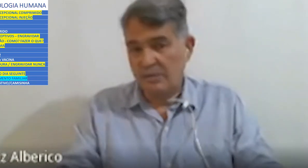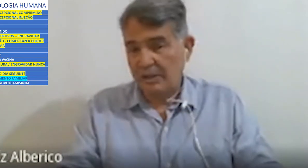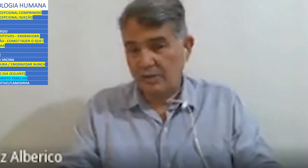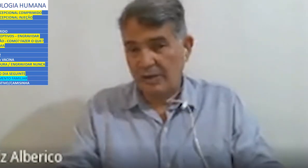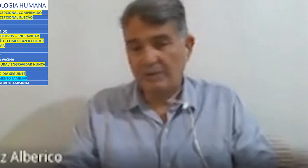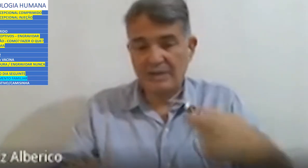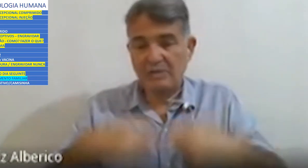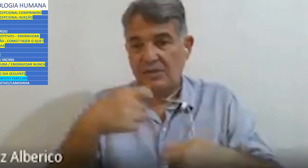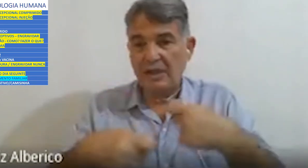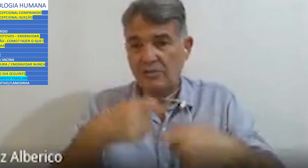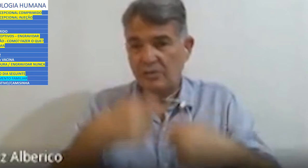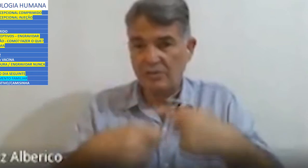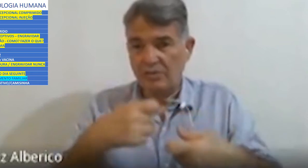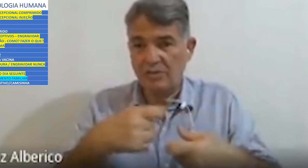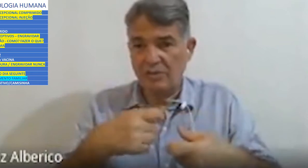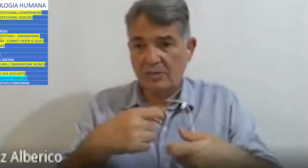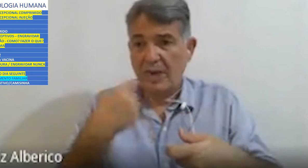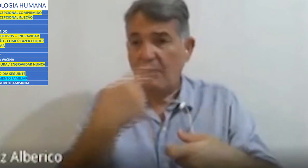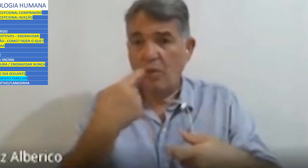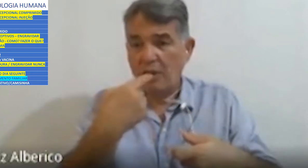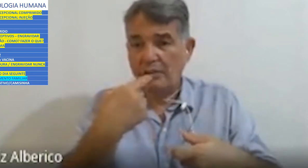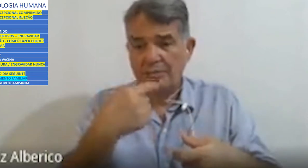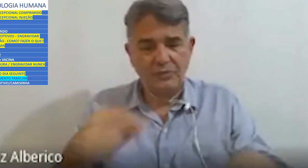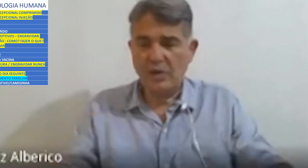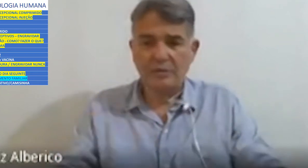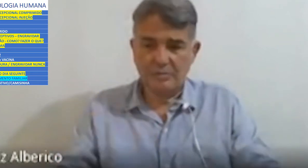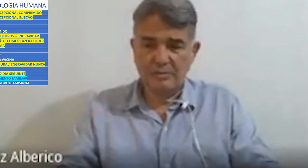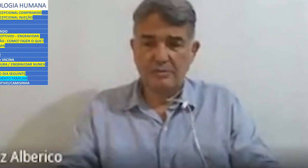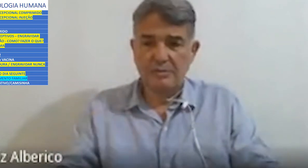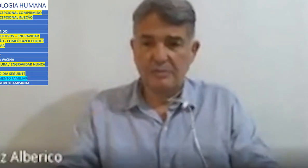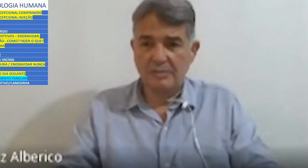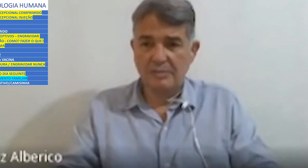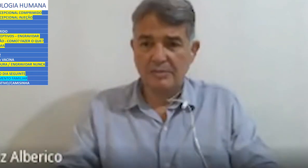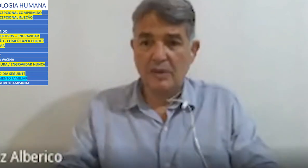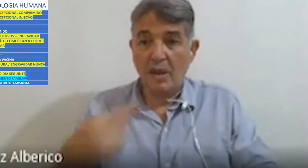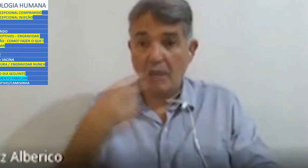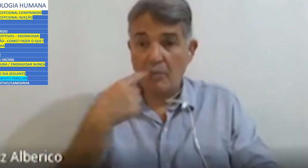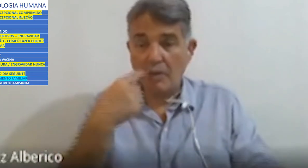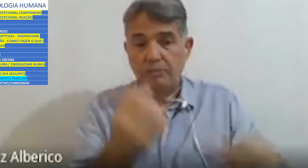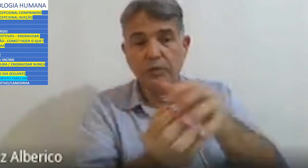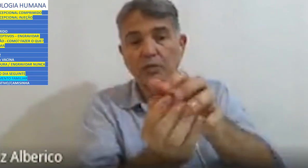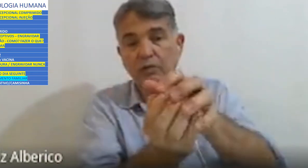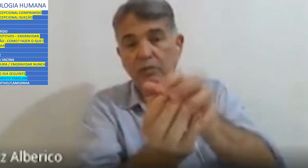Sexo oral vai ser o sexo na boca? Não. A boca, puf,